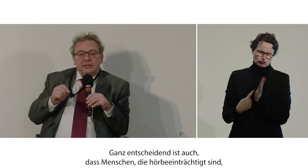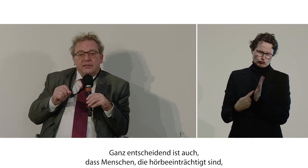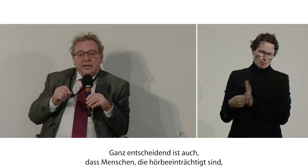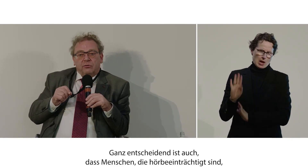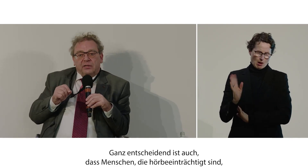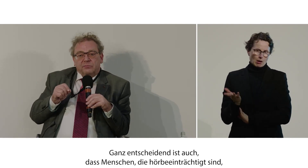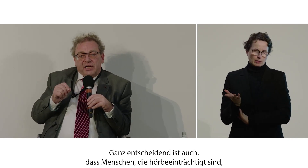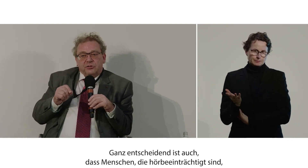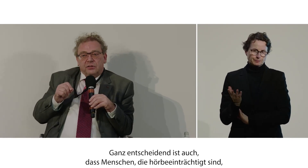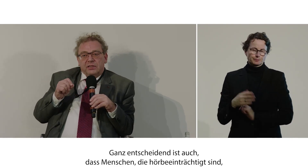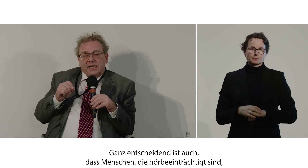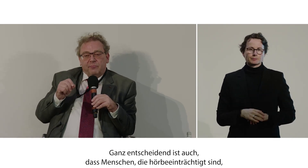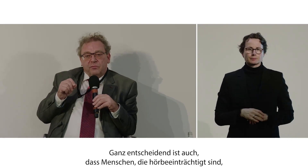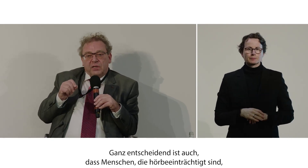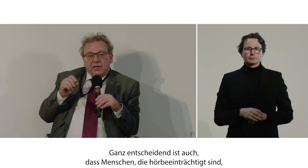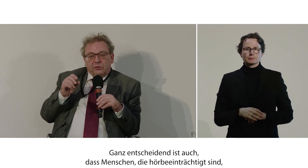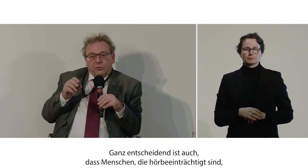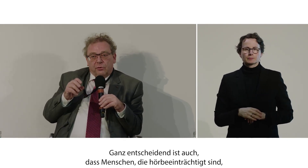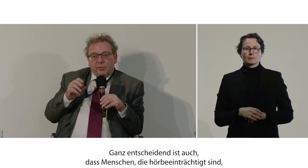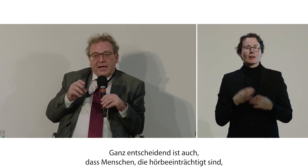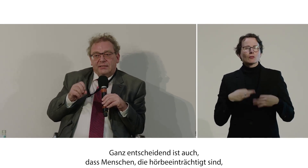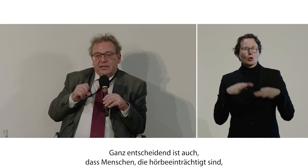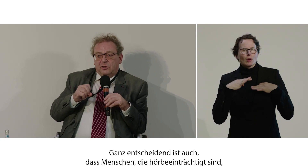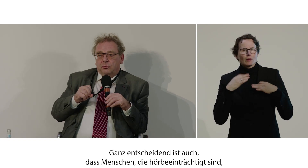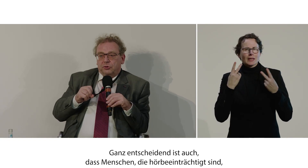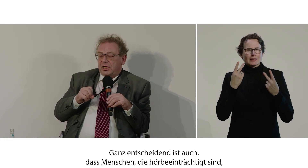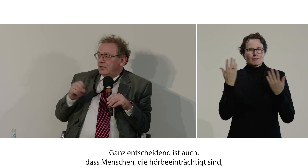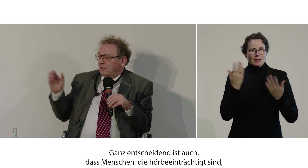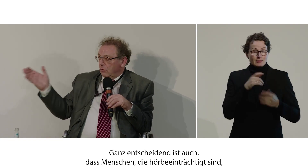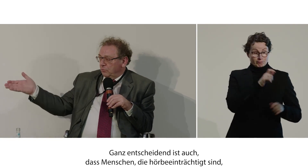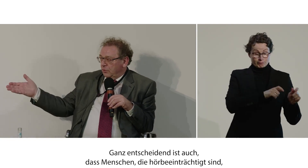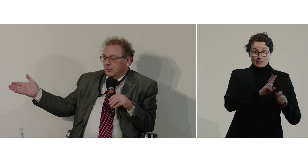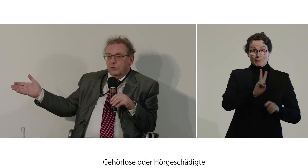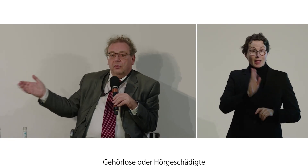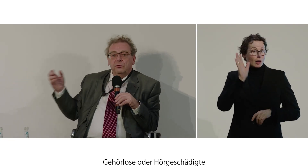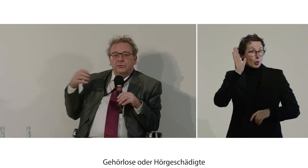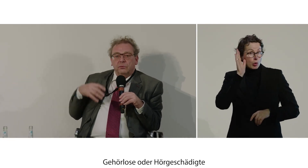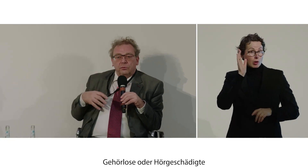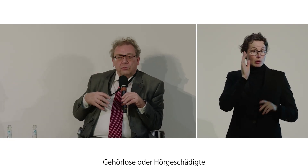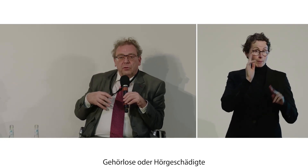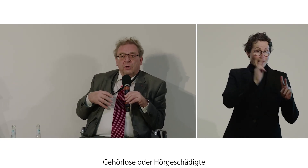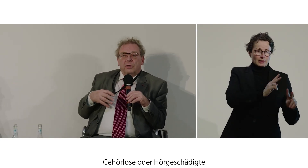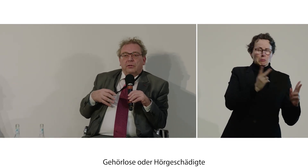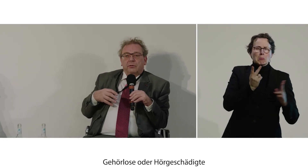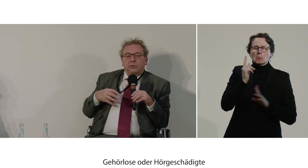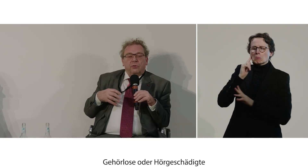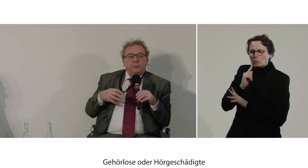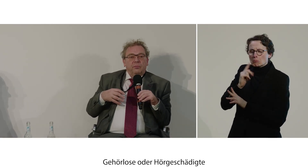entscheidend ist auch, dass Menschen, die eben in der Hörbeeinträchtigung stehen, gehörlose oder